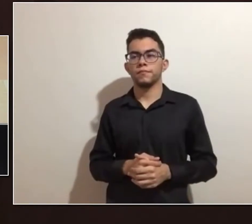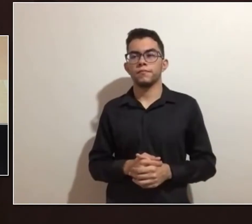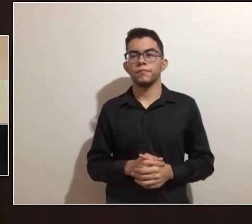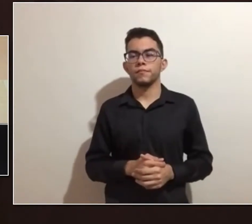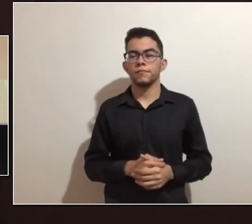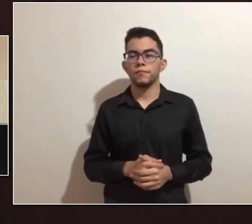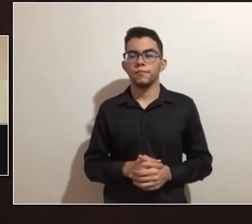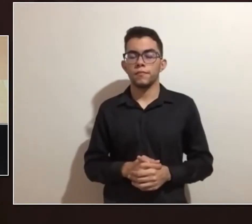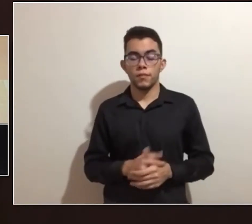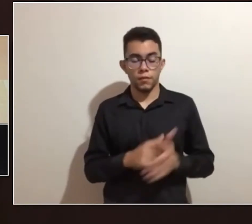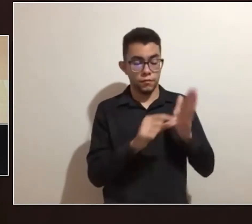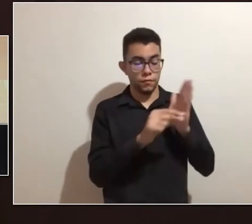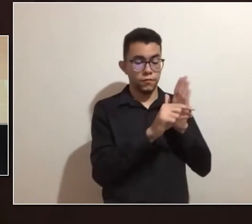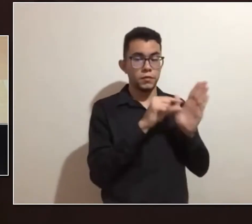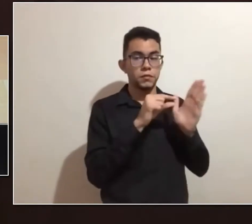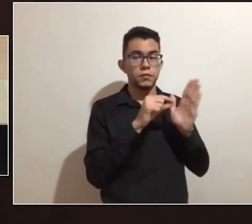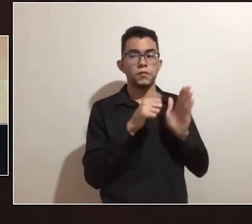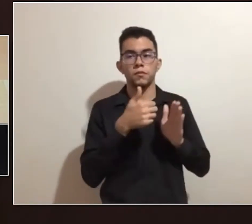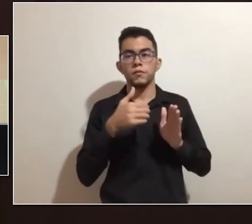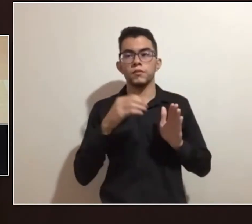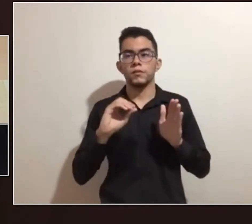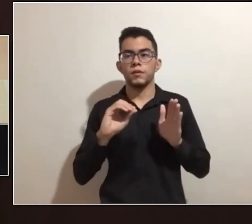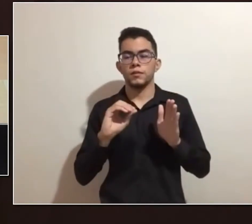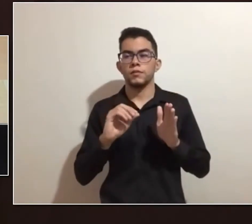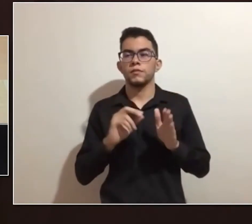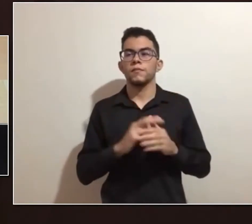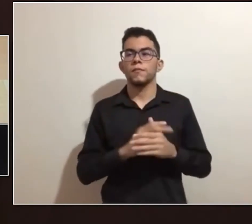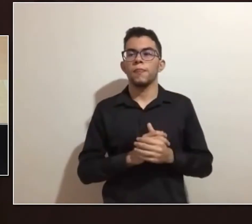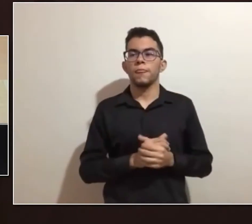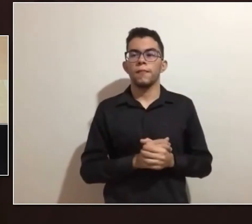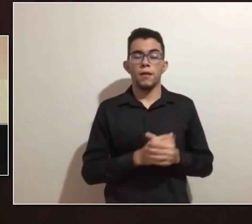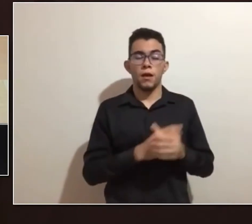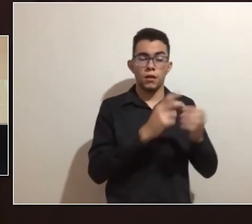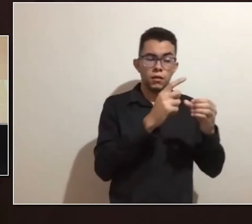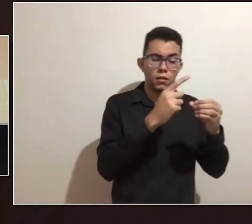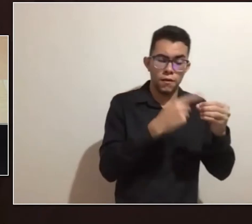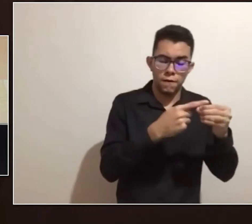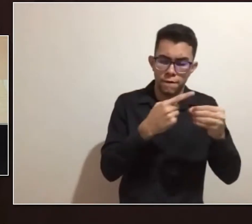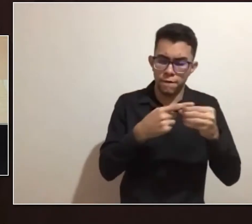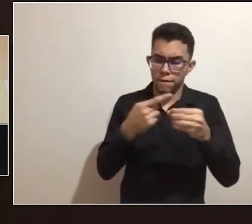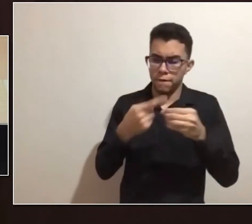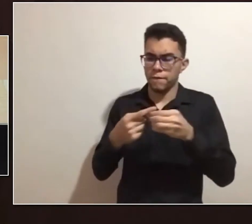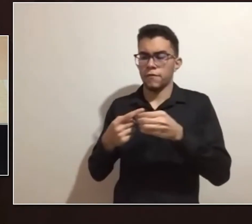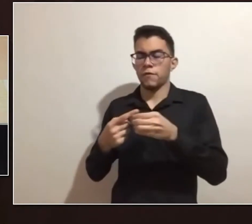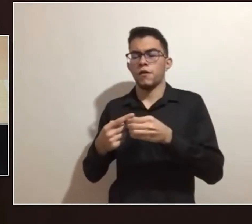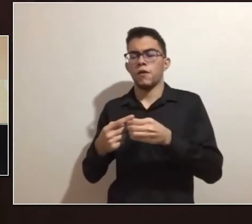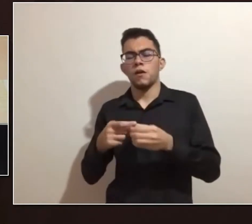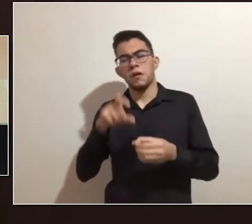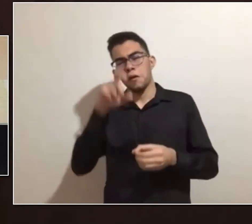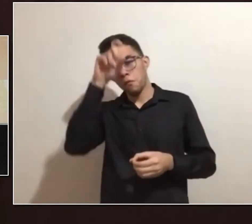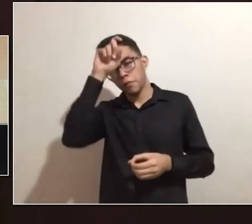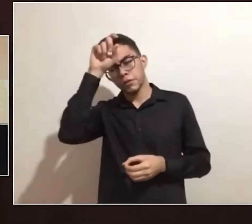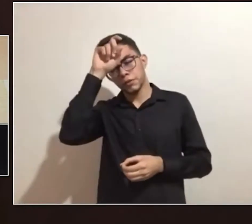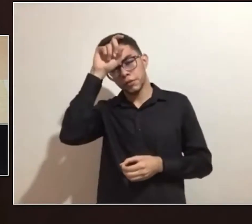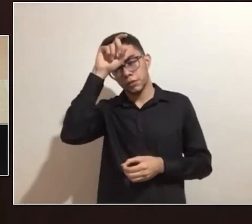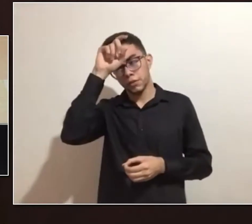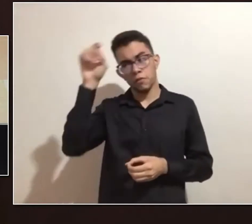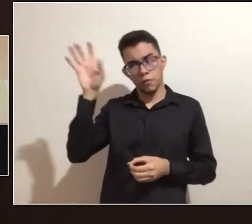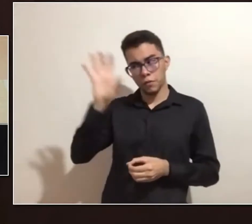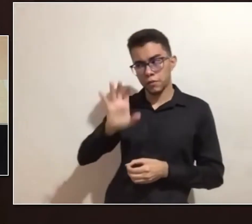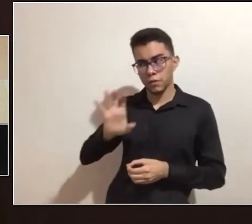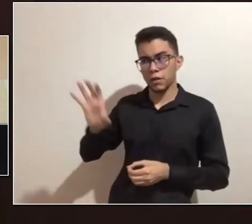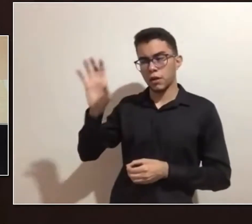10, versículo 10. Da Frígia, da Panfilha, do Egito e das regiões da